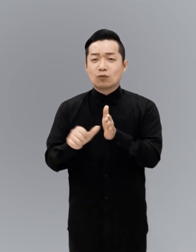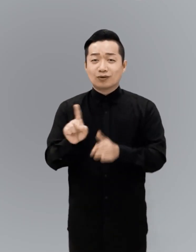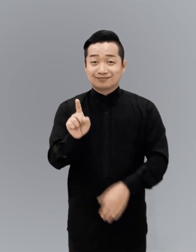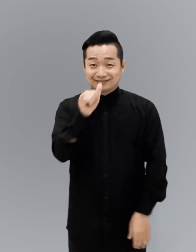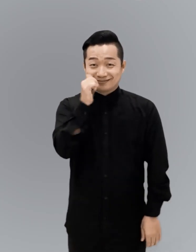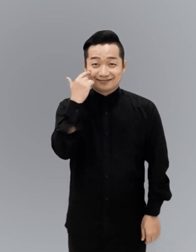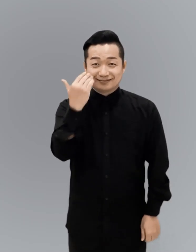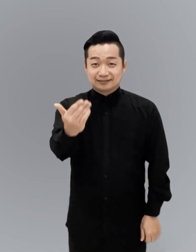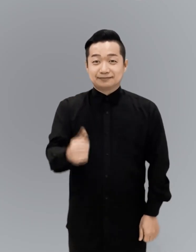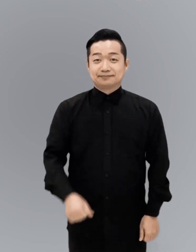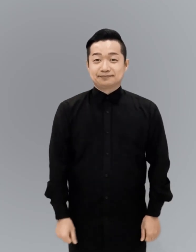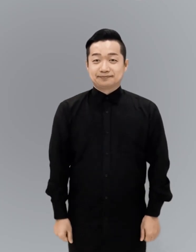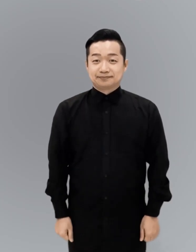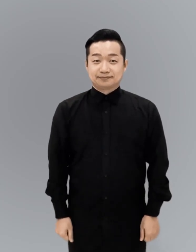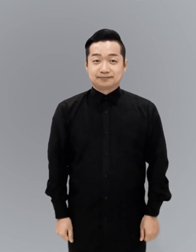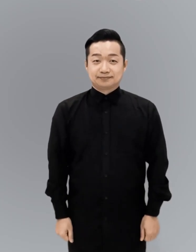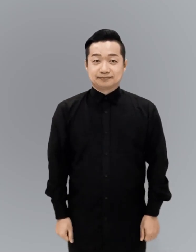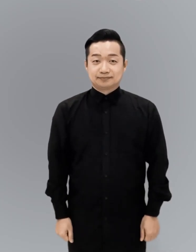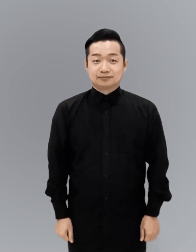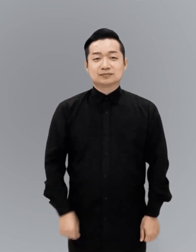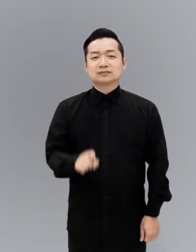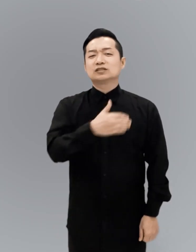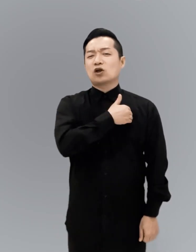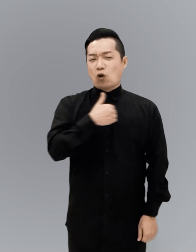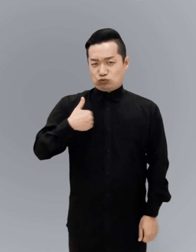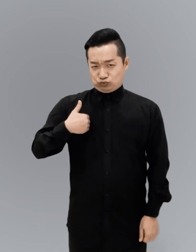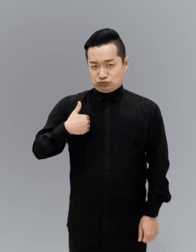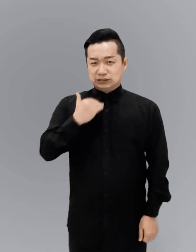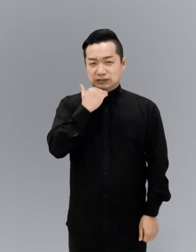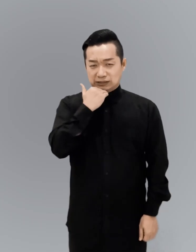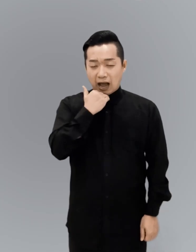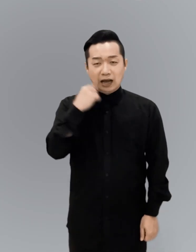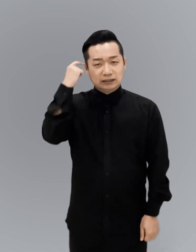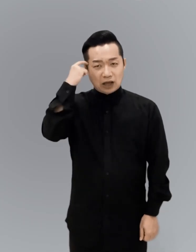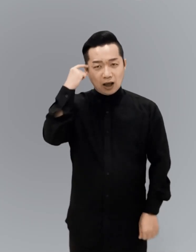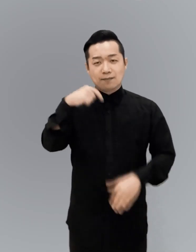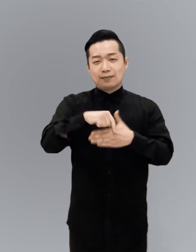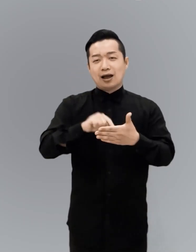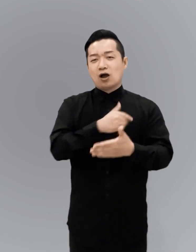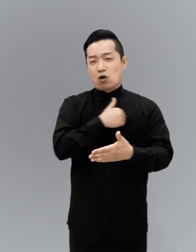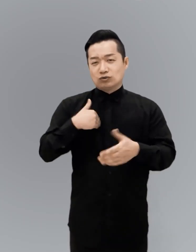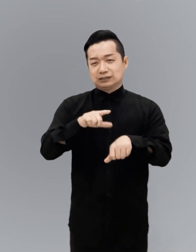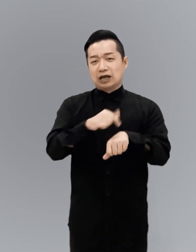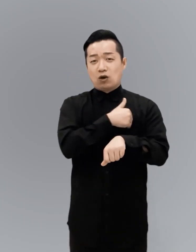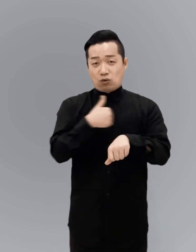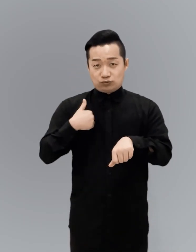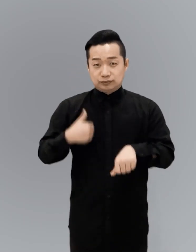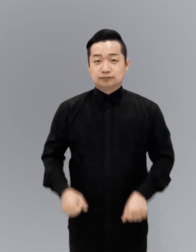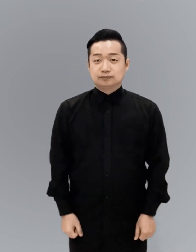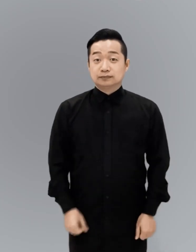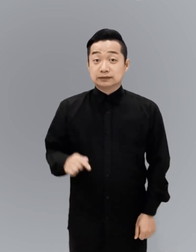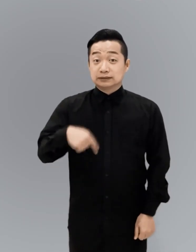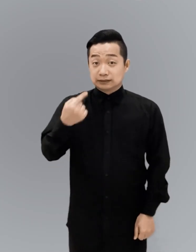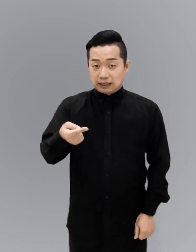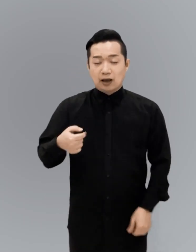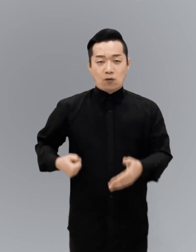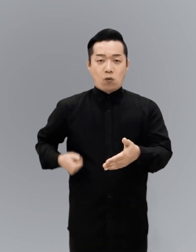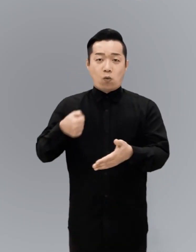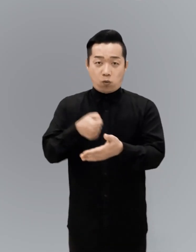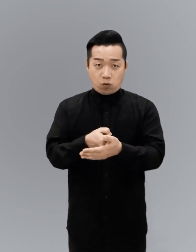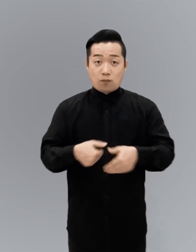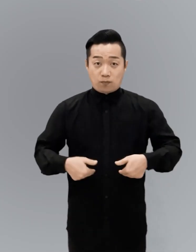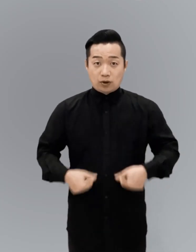필요한 준비물이 있다면 무엇일까요? 여유요. 기다릴 수 있는 정신적 여유, 시간적 여유요.